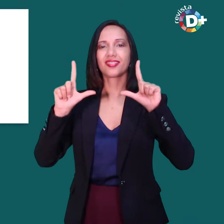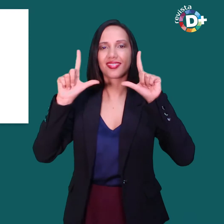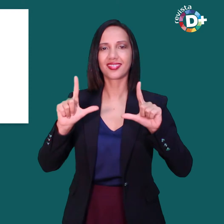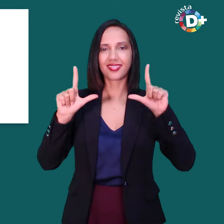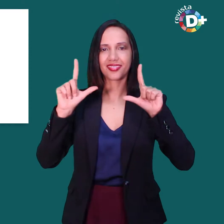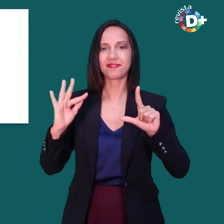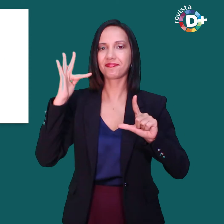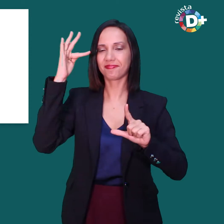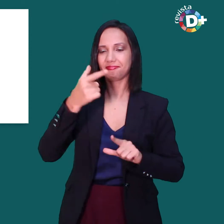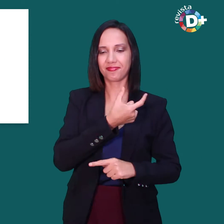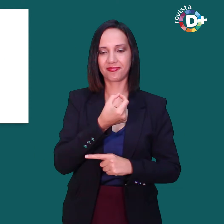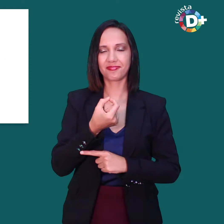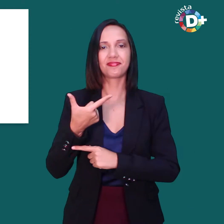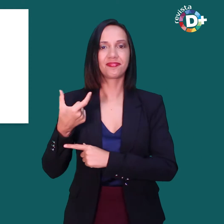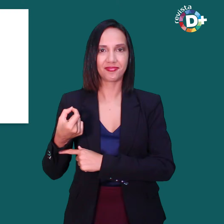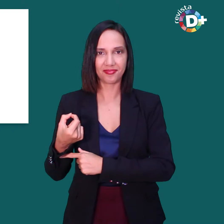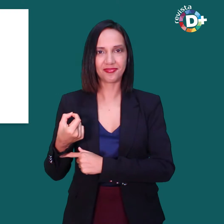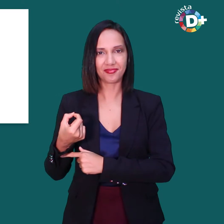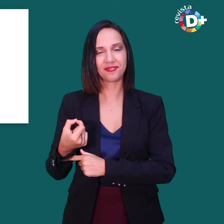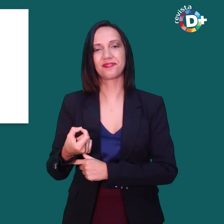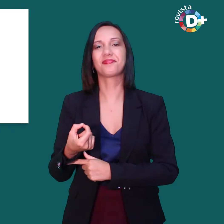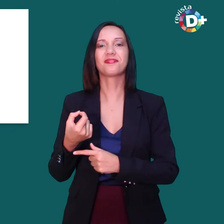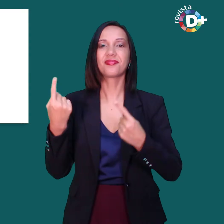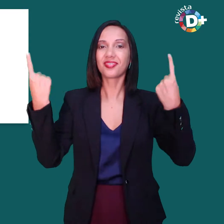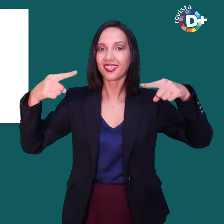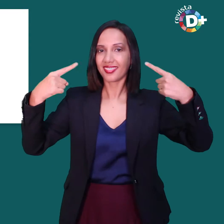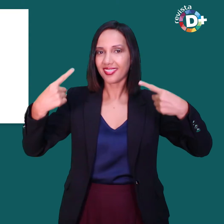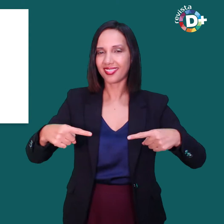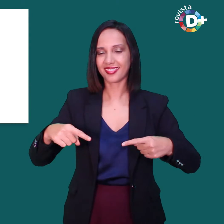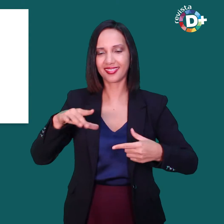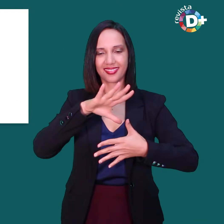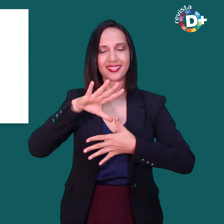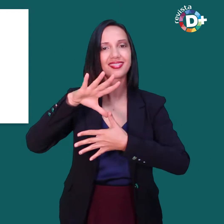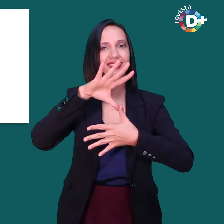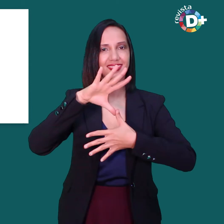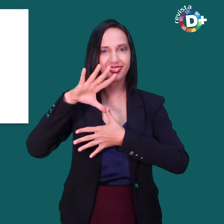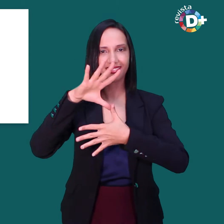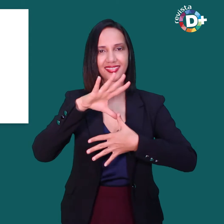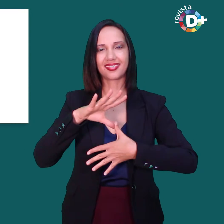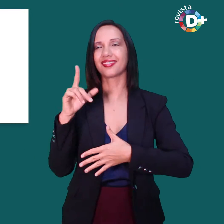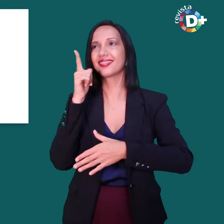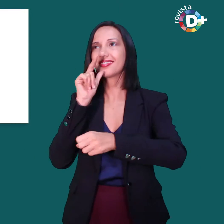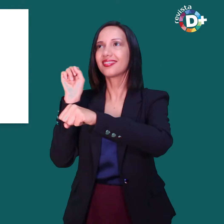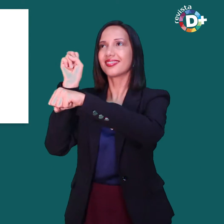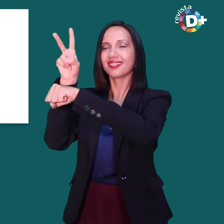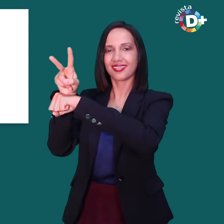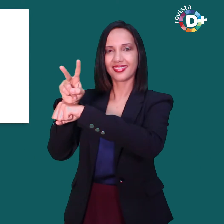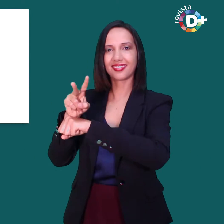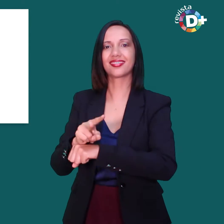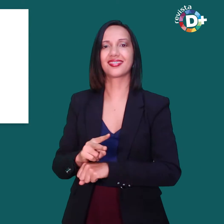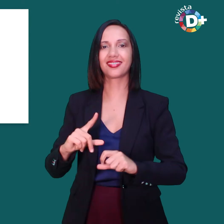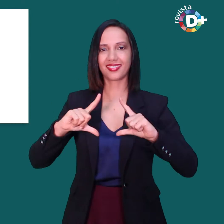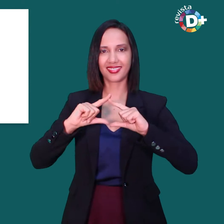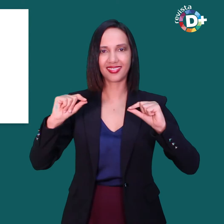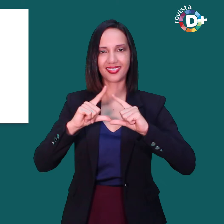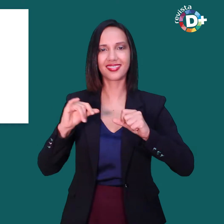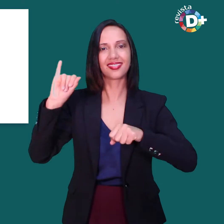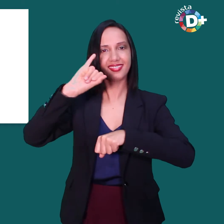Paralímpicos de Tóquio 2020. O Campeonato das Américas dava uma vaga no mega-evento da capital japonesa no próximo ano.